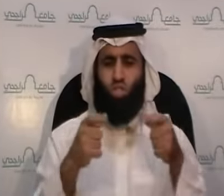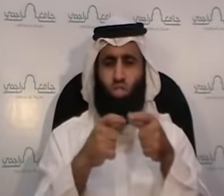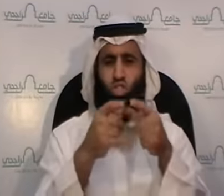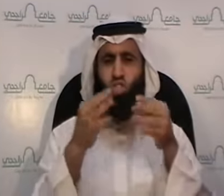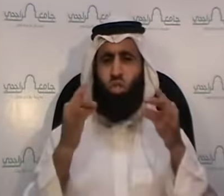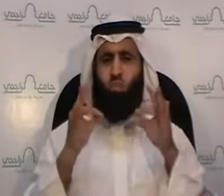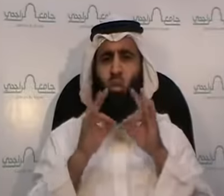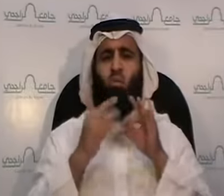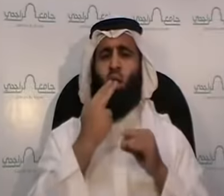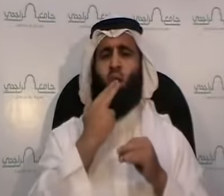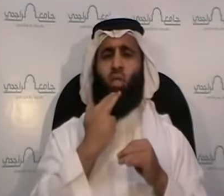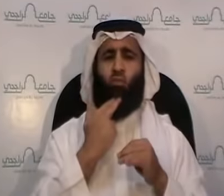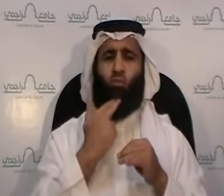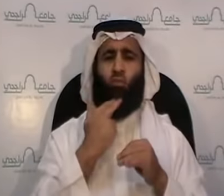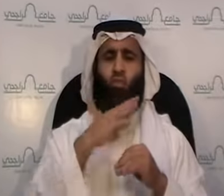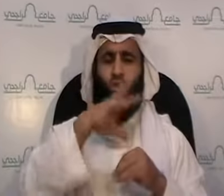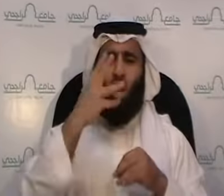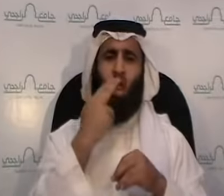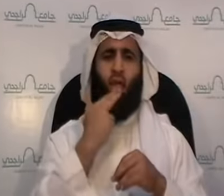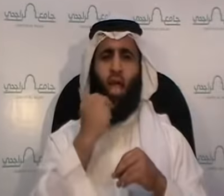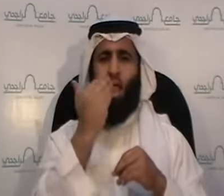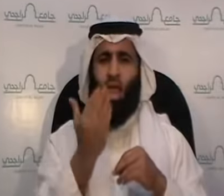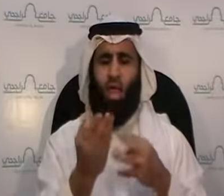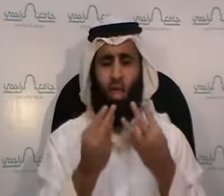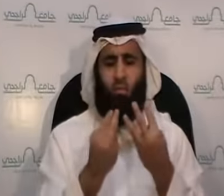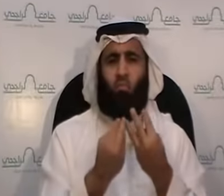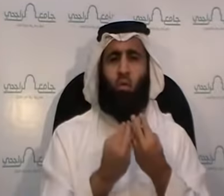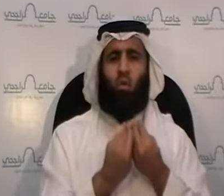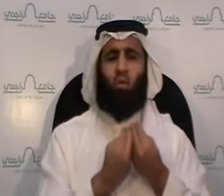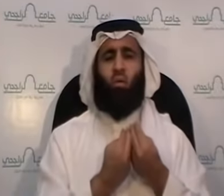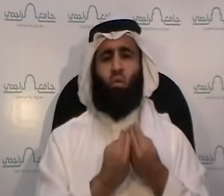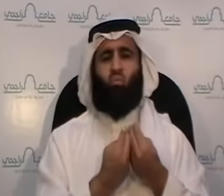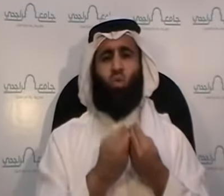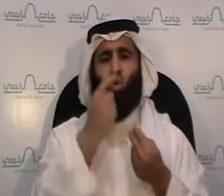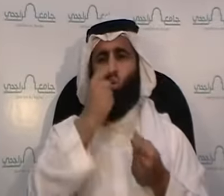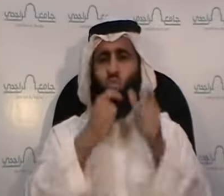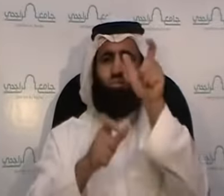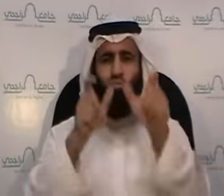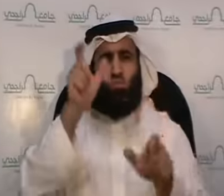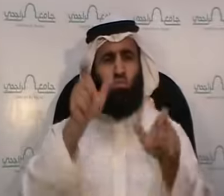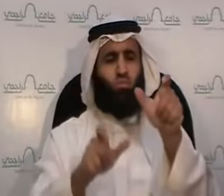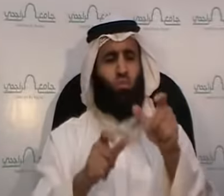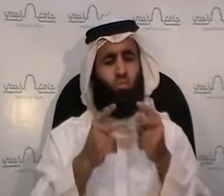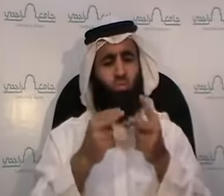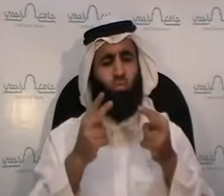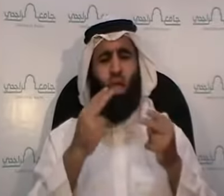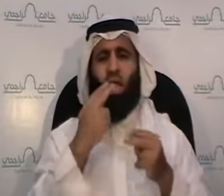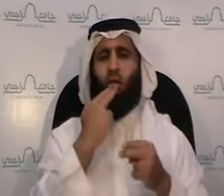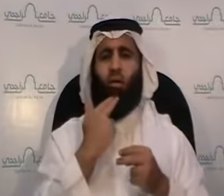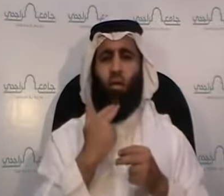في طياته الخير، وترى في أكثر أفراده أسمى النماذج والمثل الأمثل